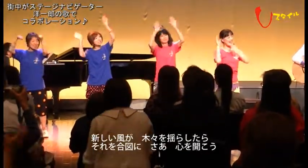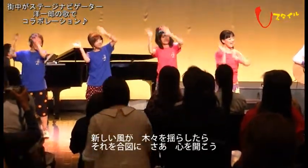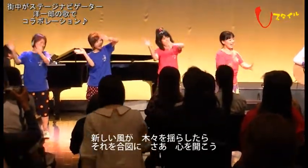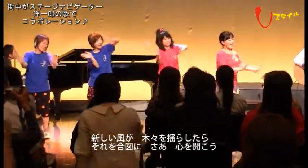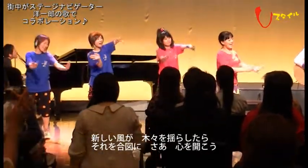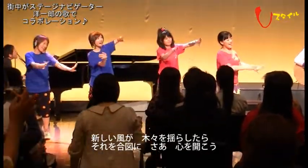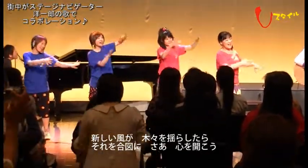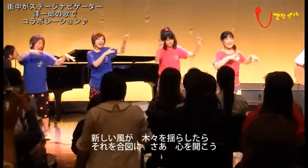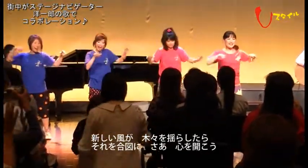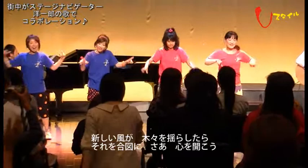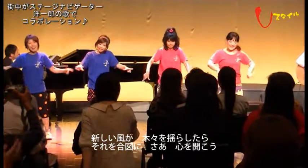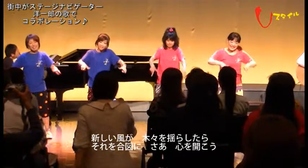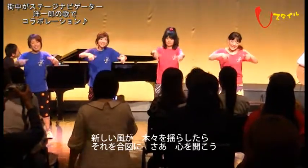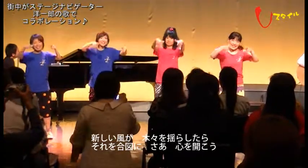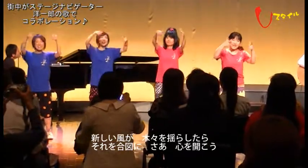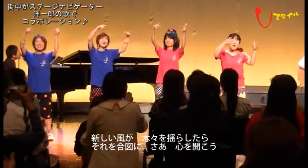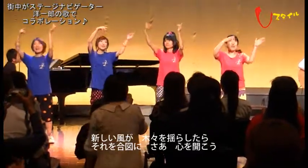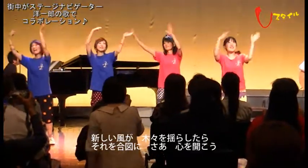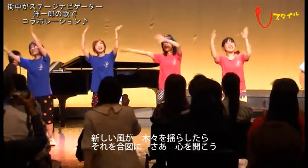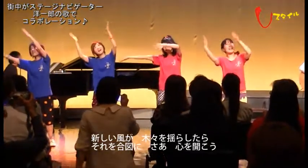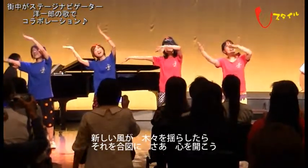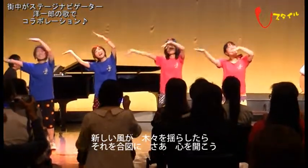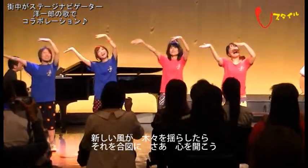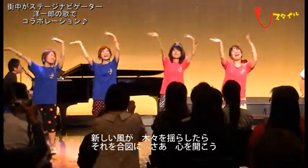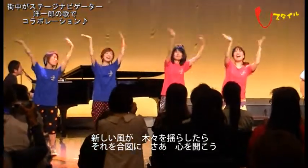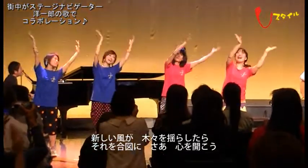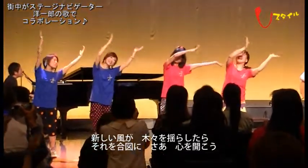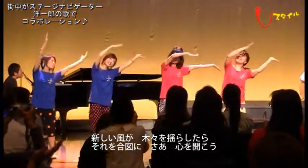nini